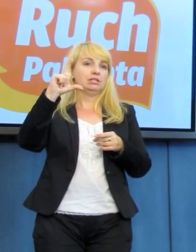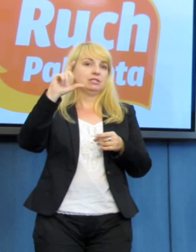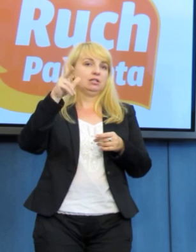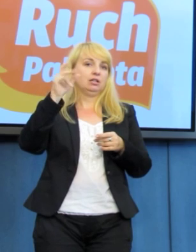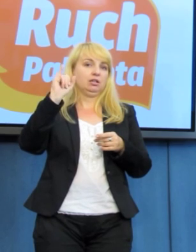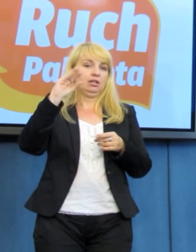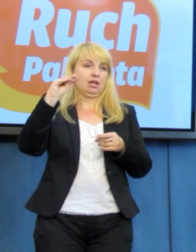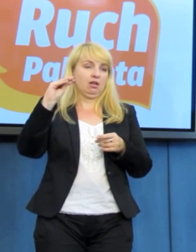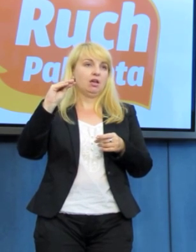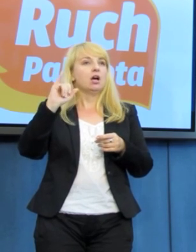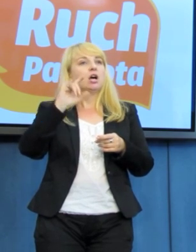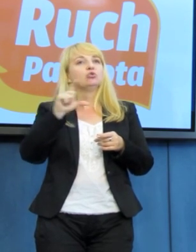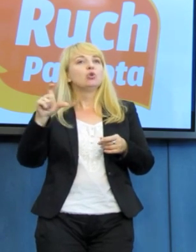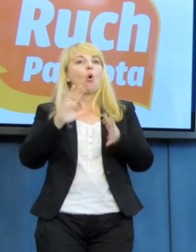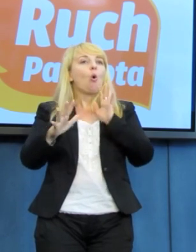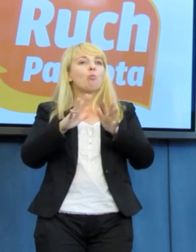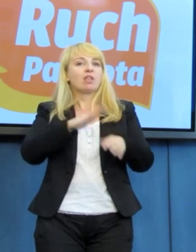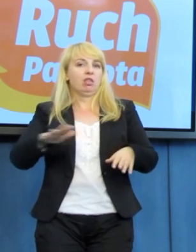To jest na przykład